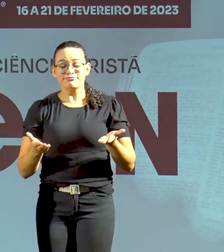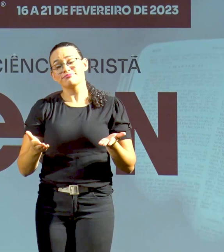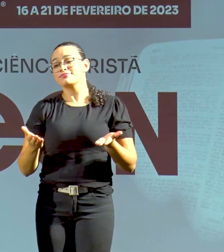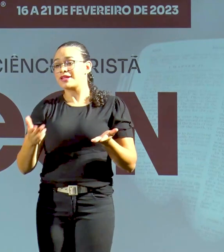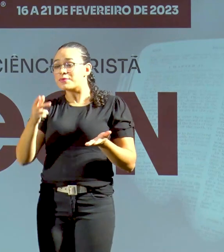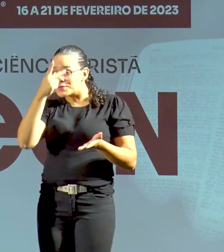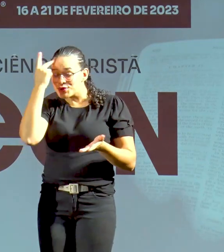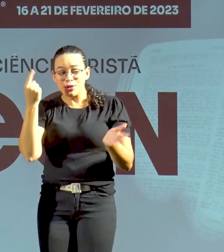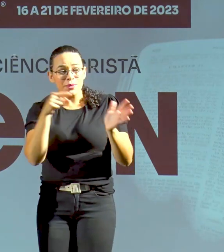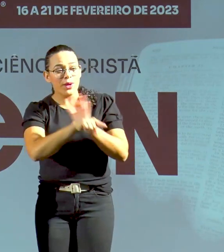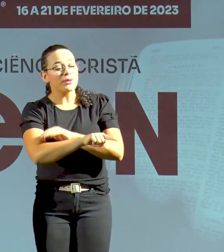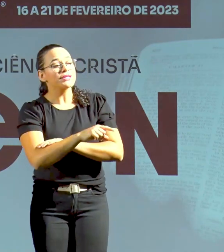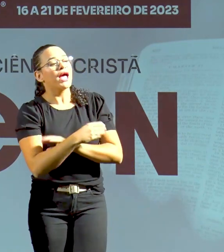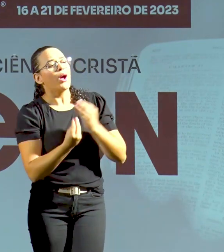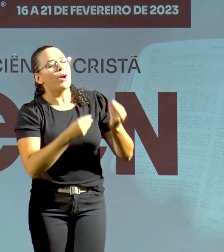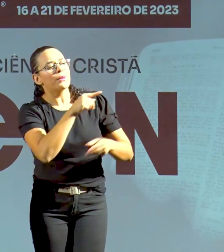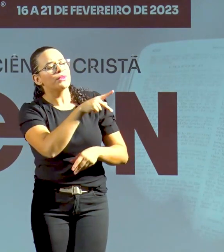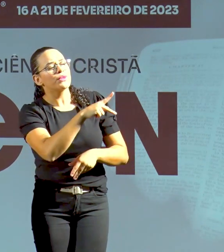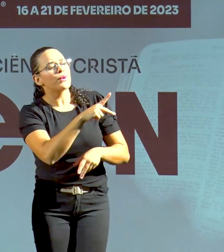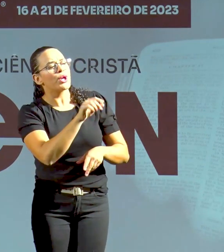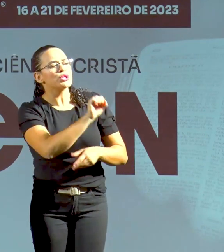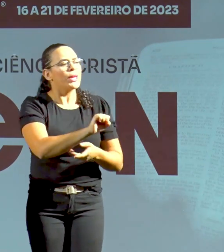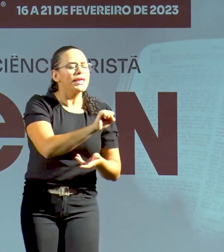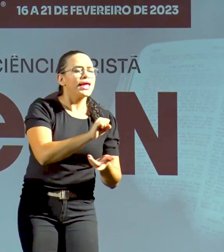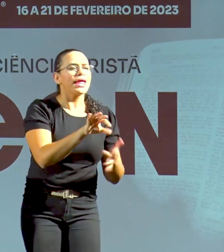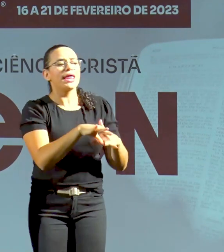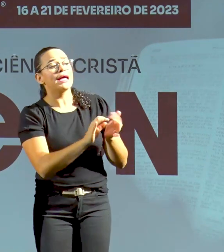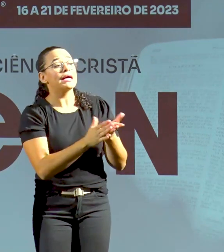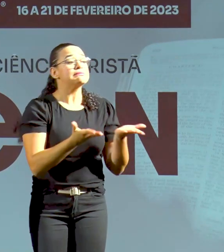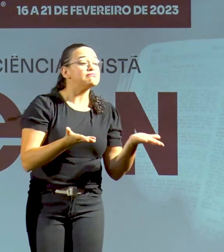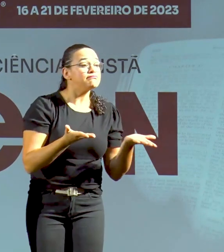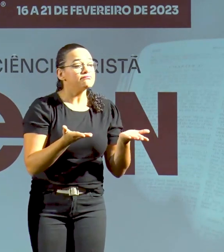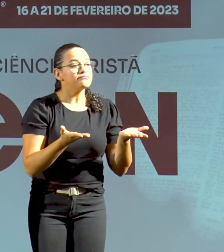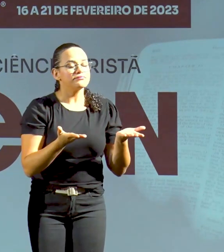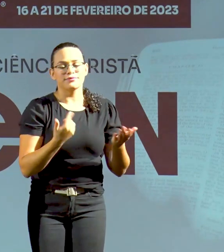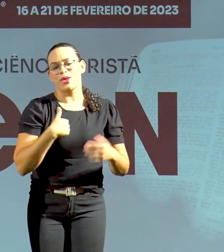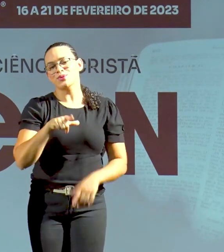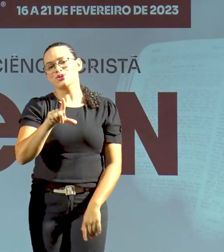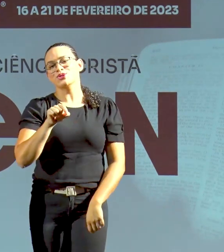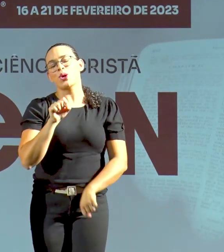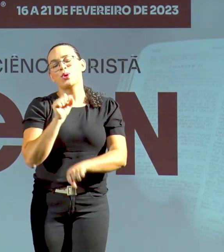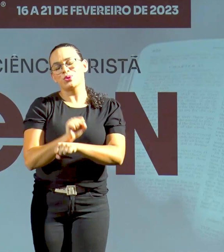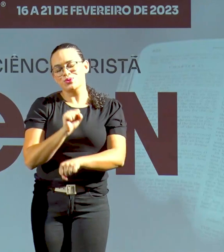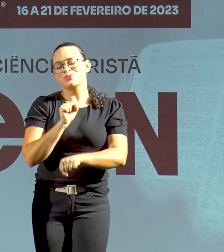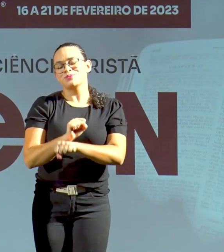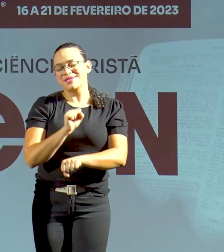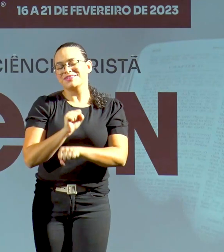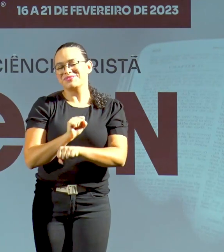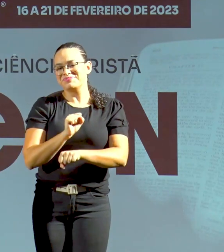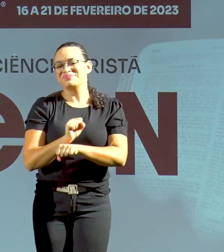Rute Rute Qual é seu status de relacionamento ela diria eu escolhi esperar